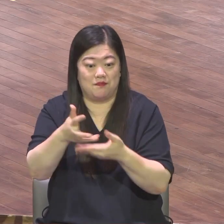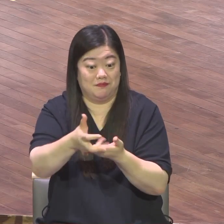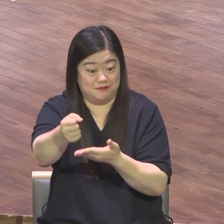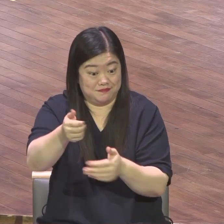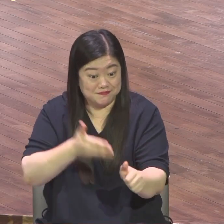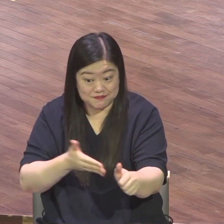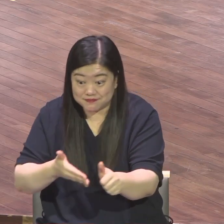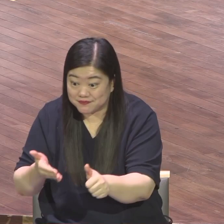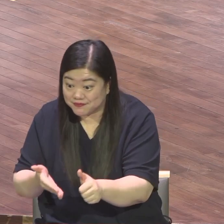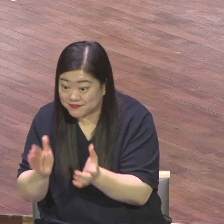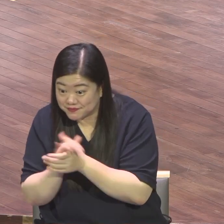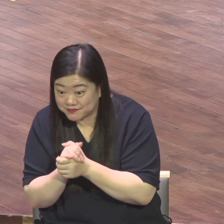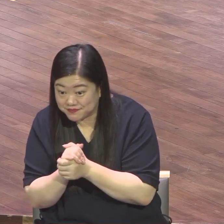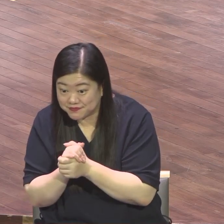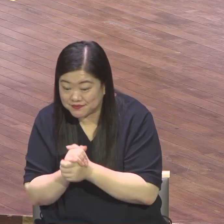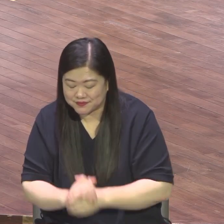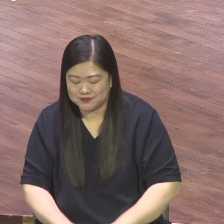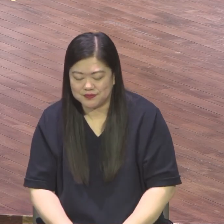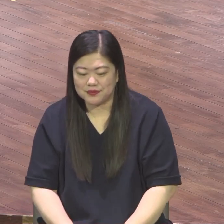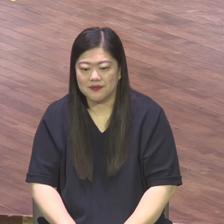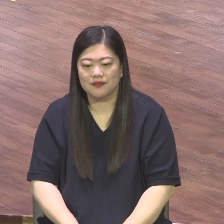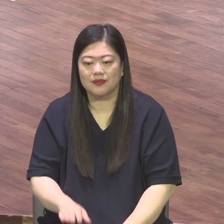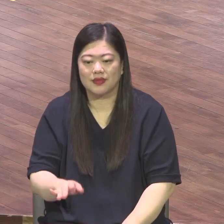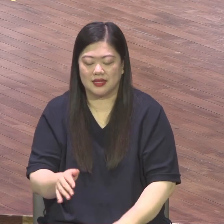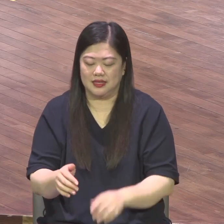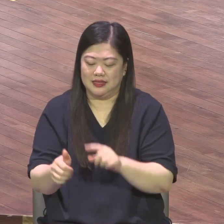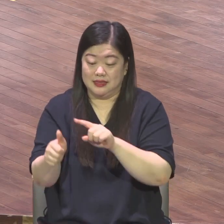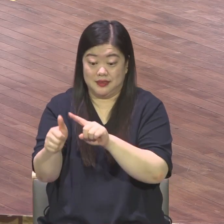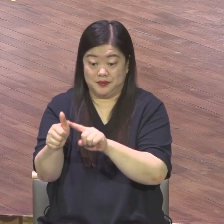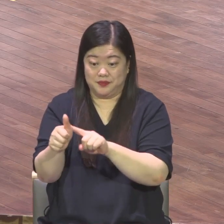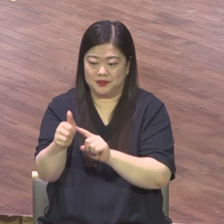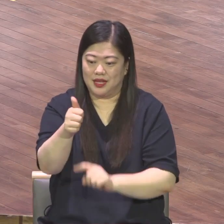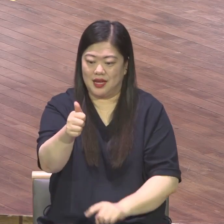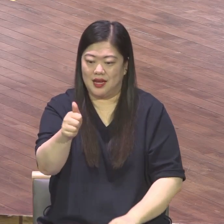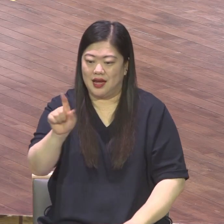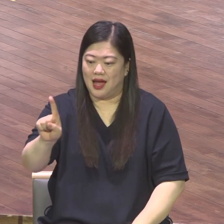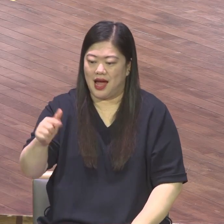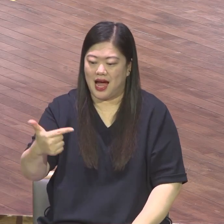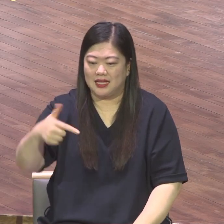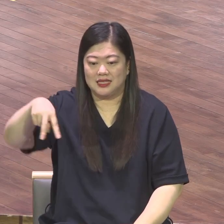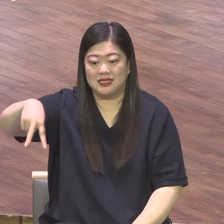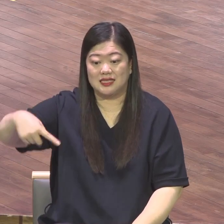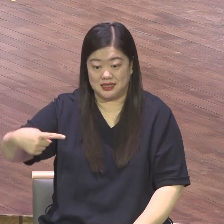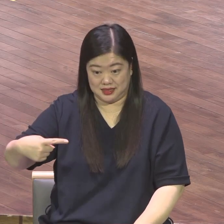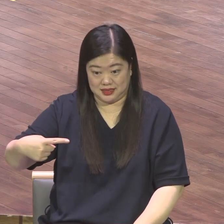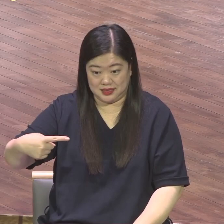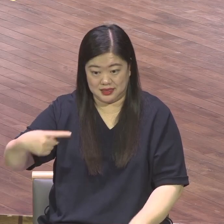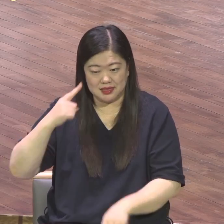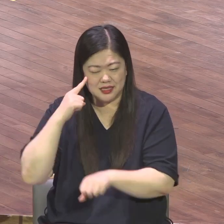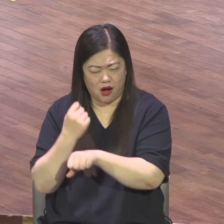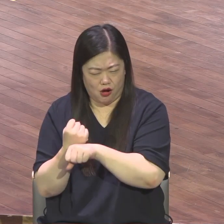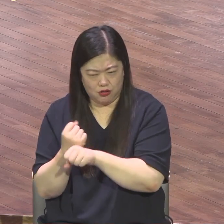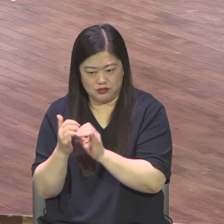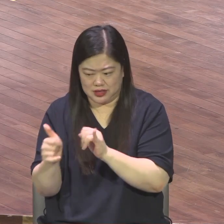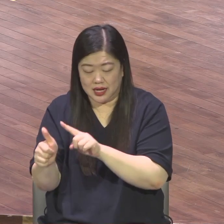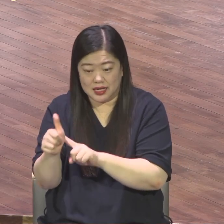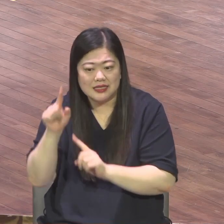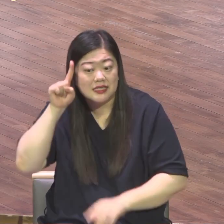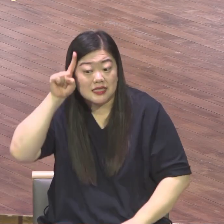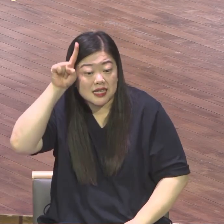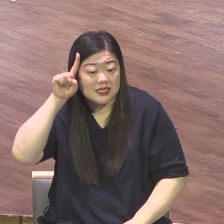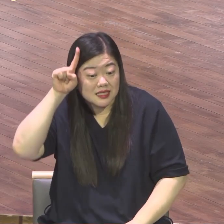결론입니다. 스트레스 연구로 노벨 의학상을 받은 한스 셸리에라는 분이 있습니다. 이